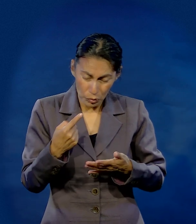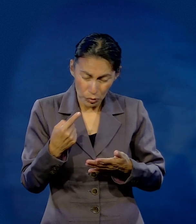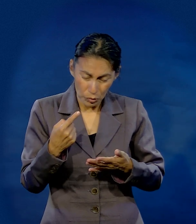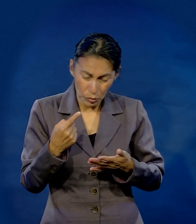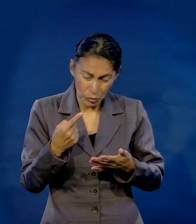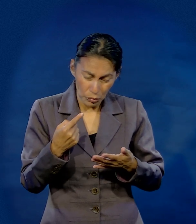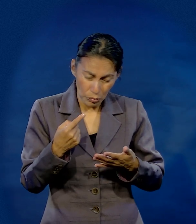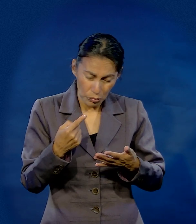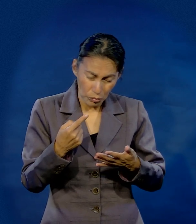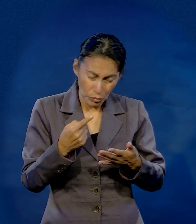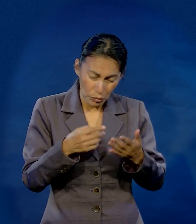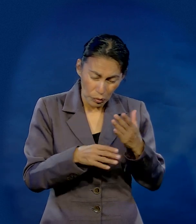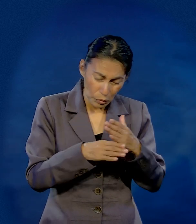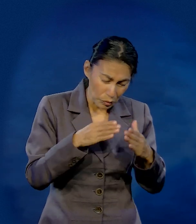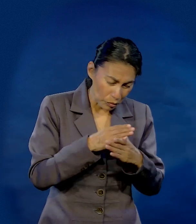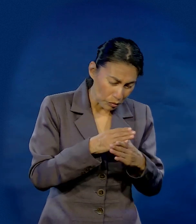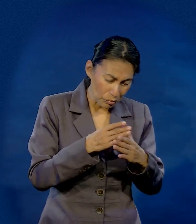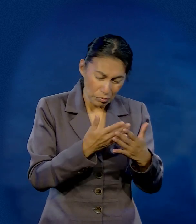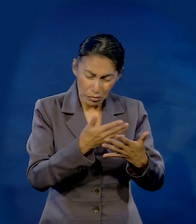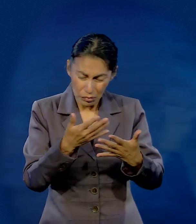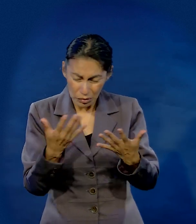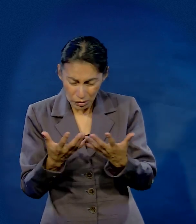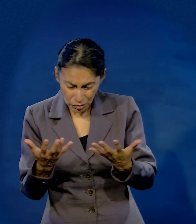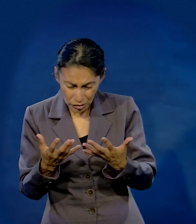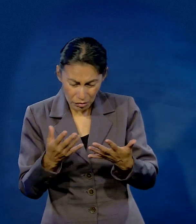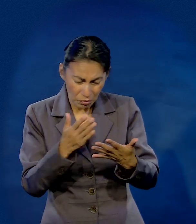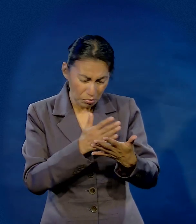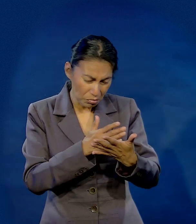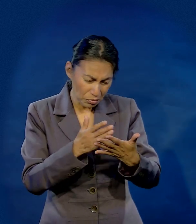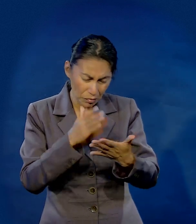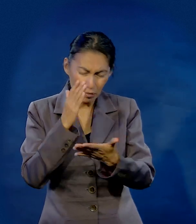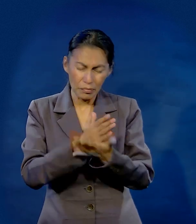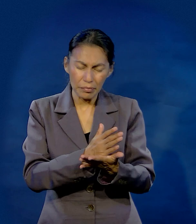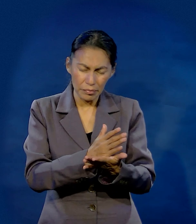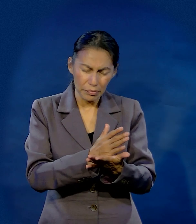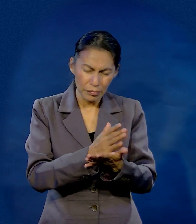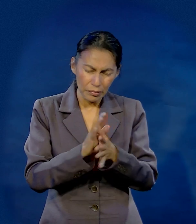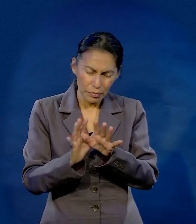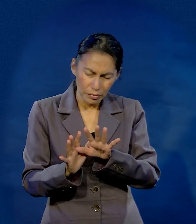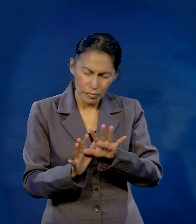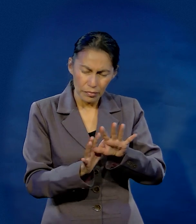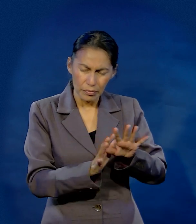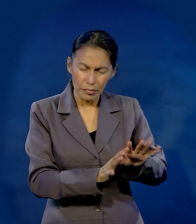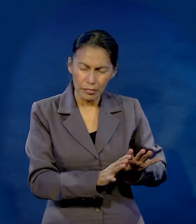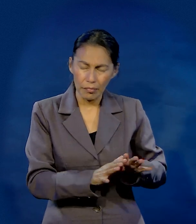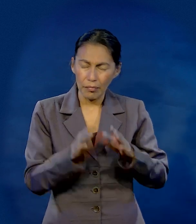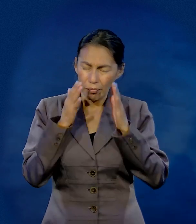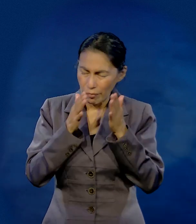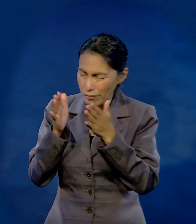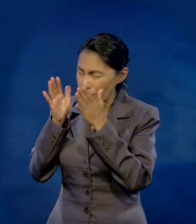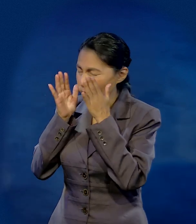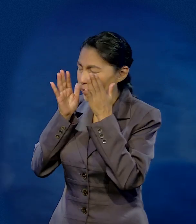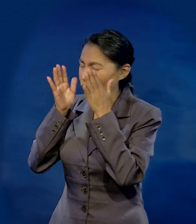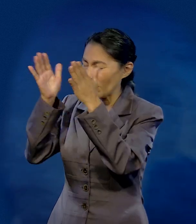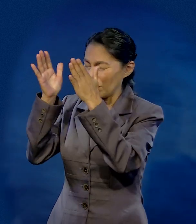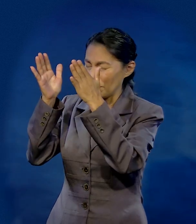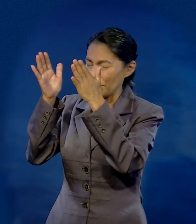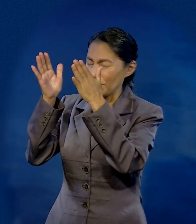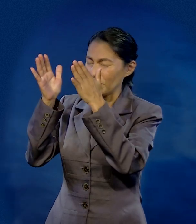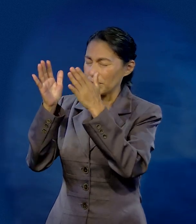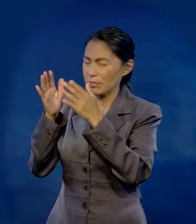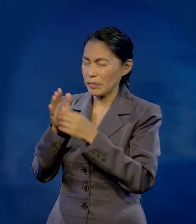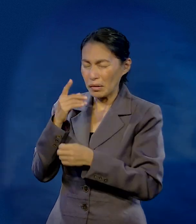y darnos la oportunidad de pensar en cosas que son eternas pero señor eso no va a ocurrir aquí en el templo nada